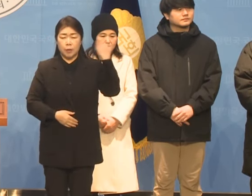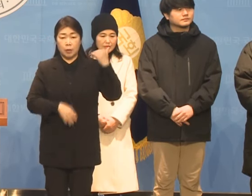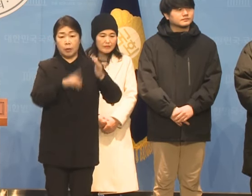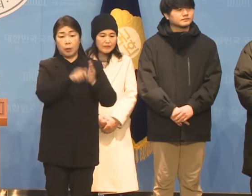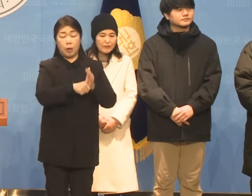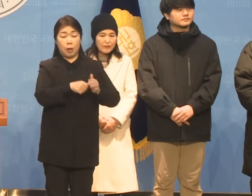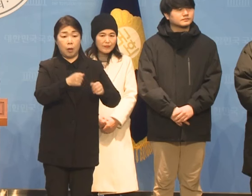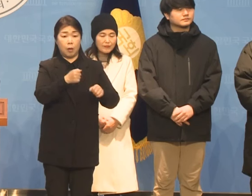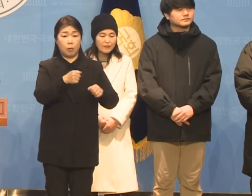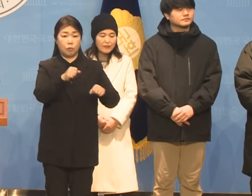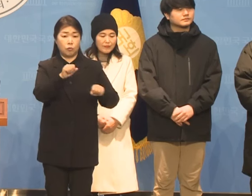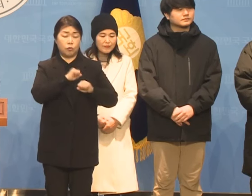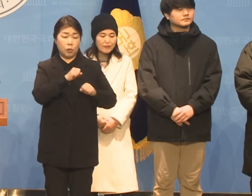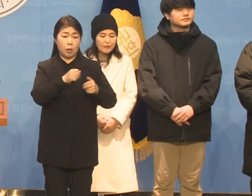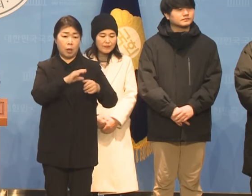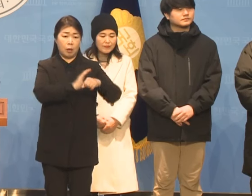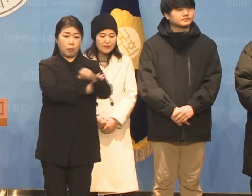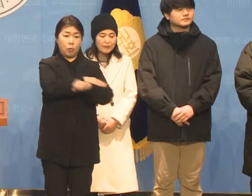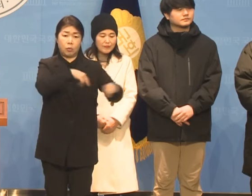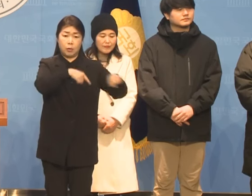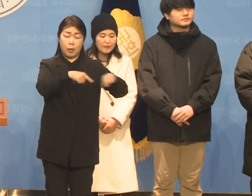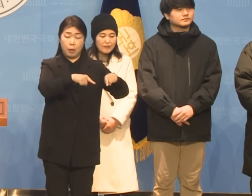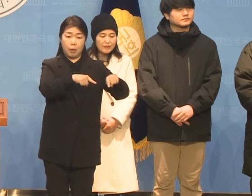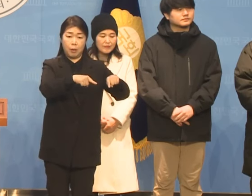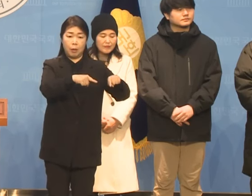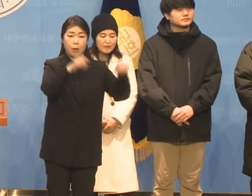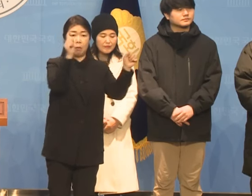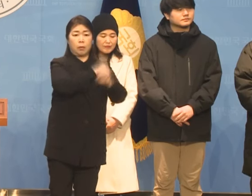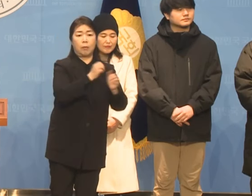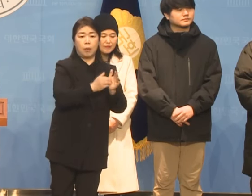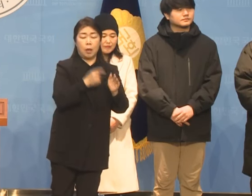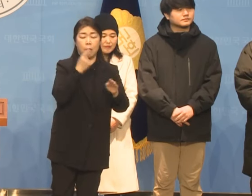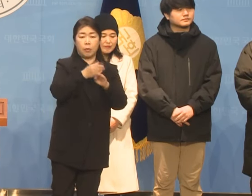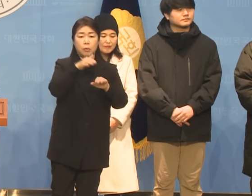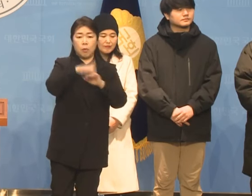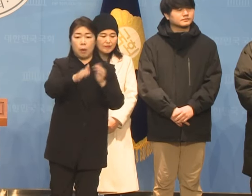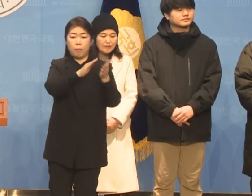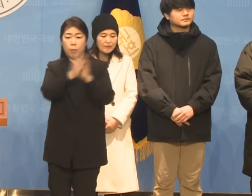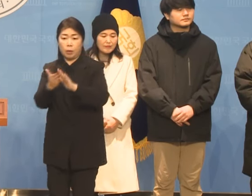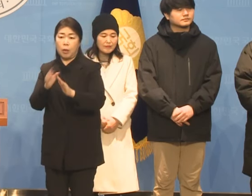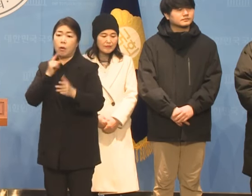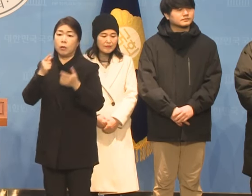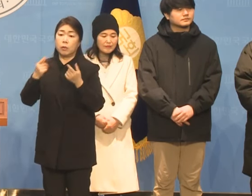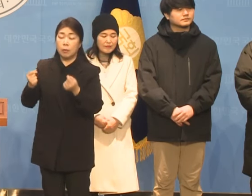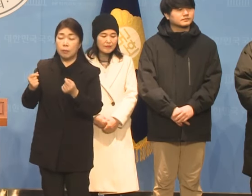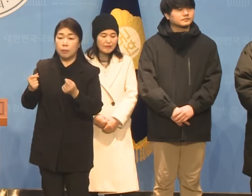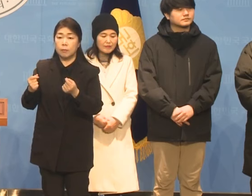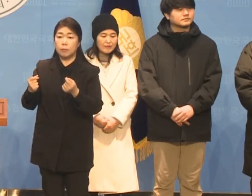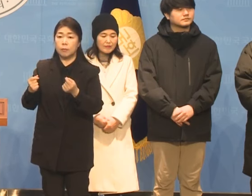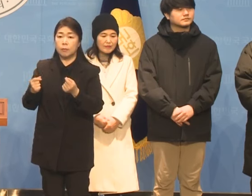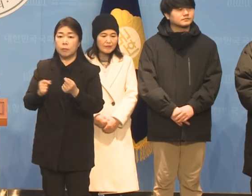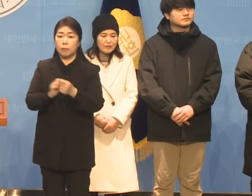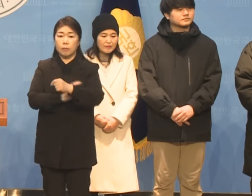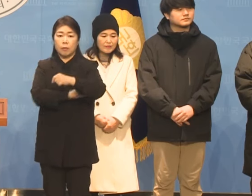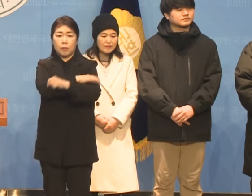날 무너지고 민주화가 이루어졌던 것처럼 기득권 거대